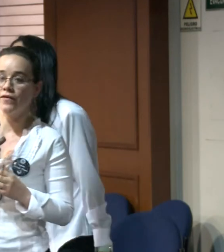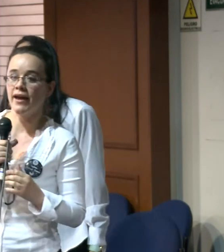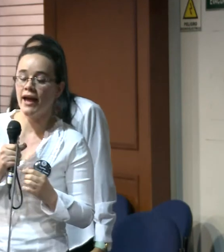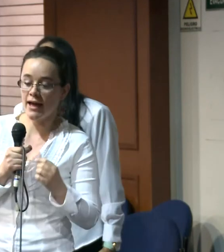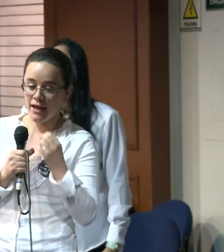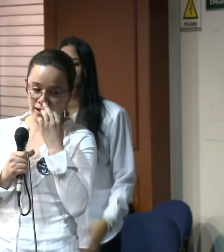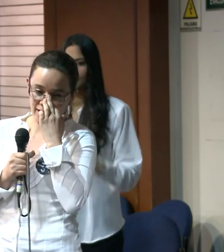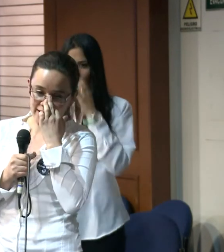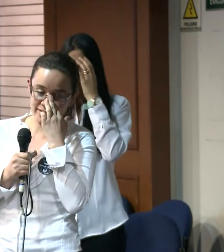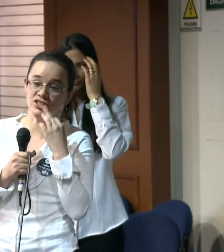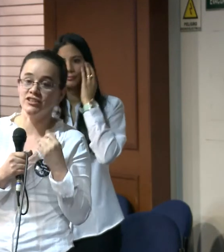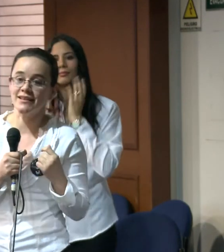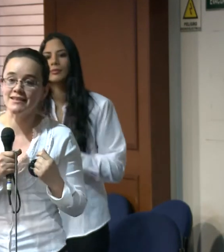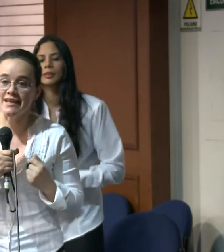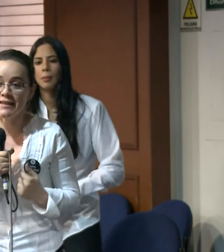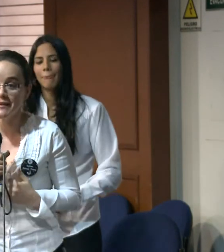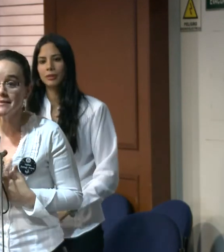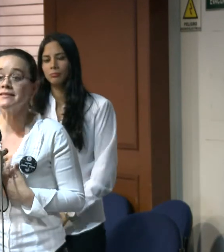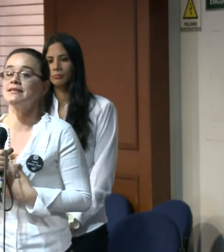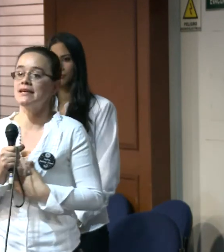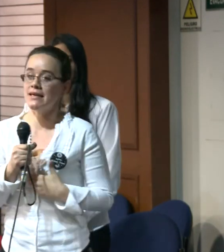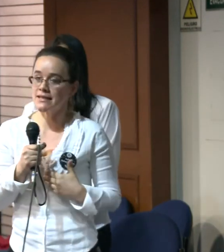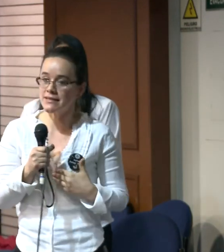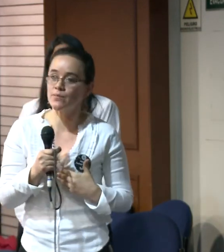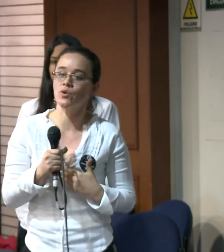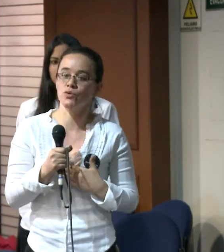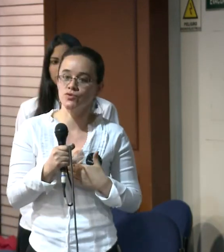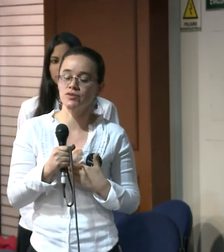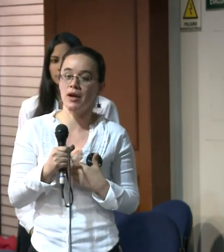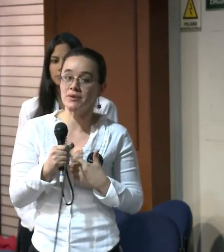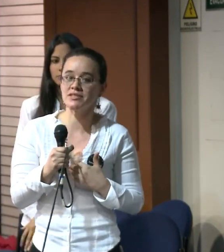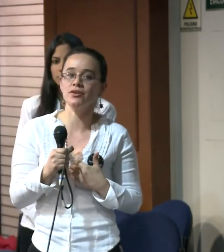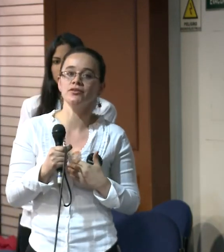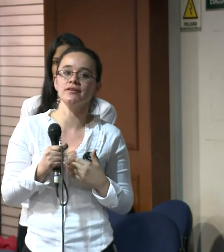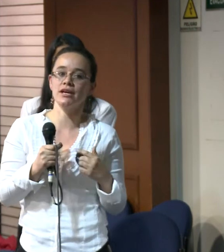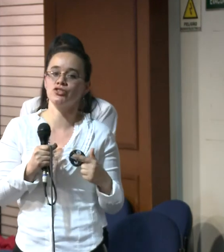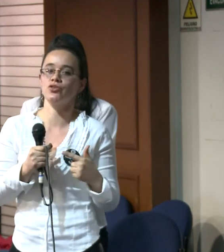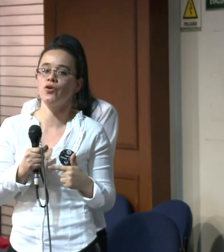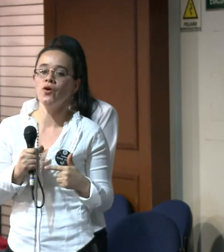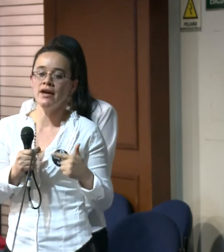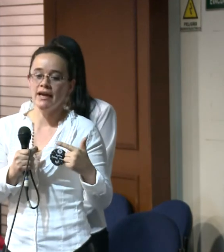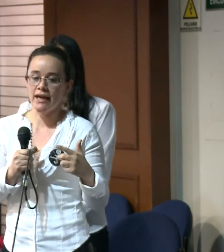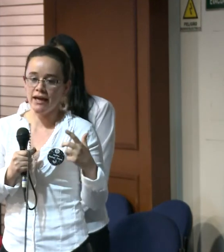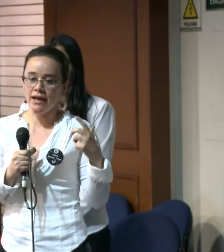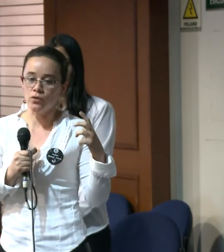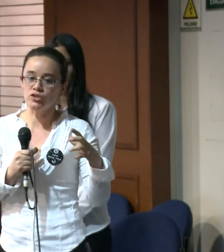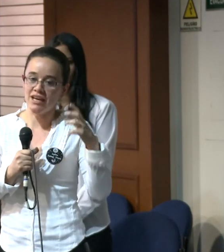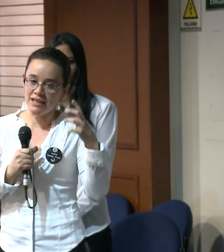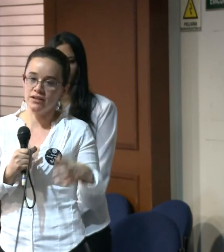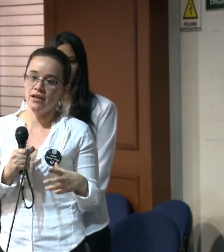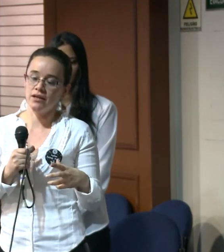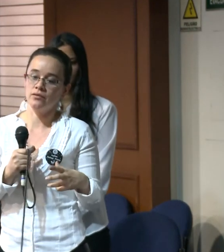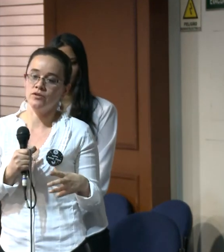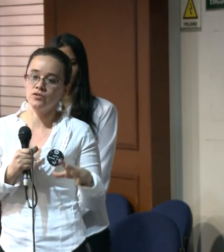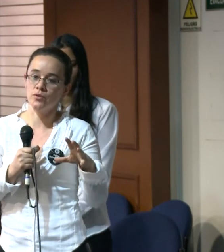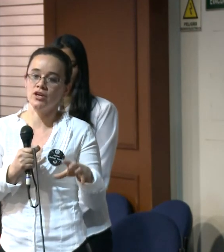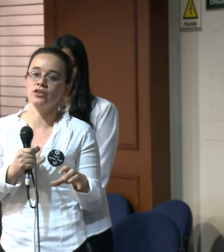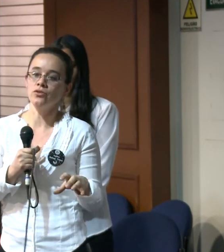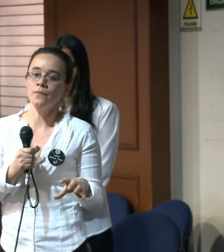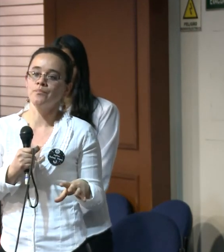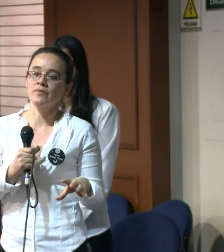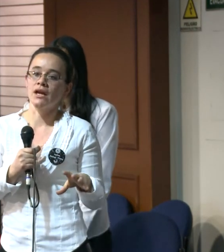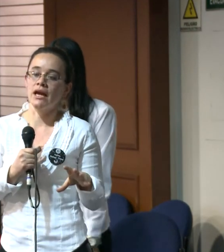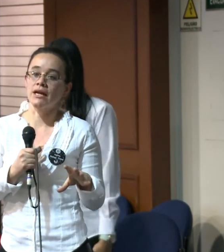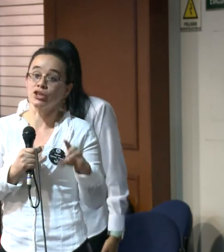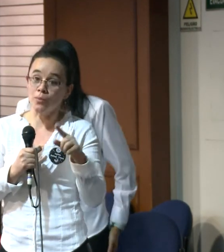Respecto, profe, a la revisión de antecedentes, sí hicimos revisión. De hecho, como tal, en nuestro